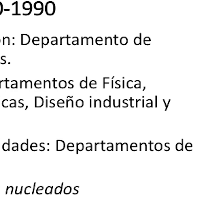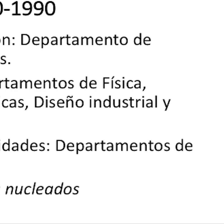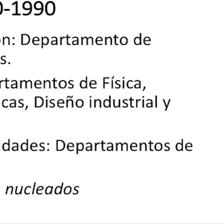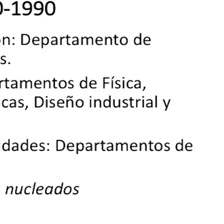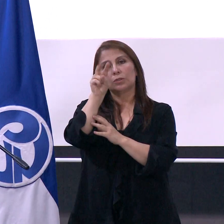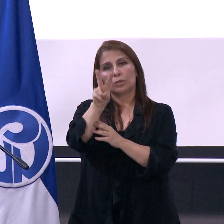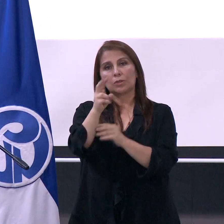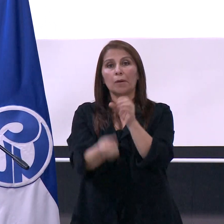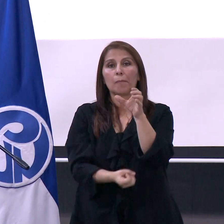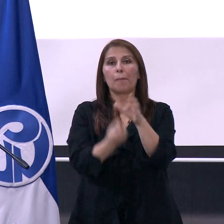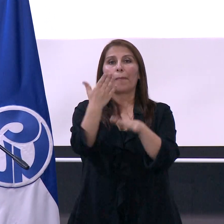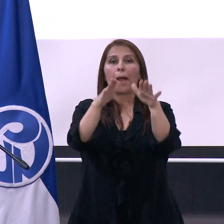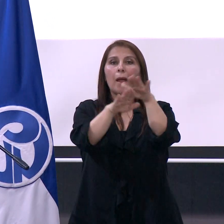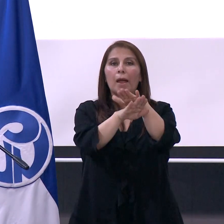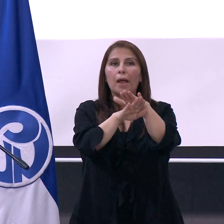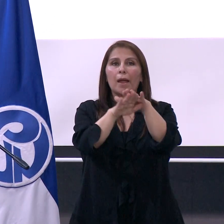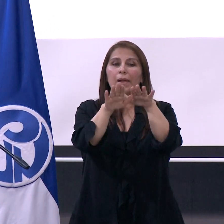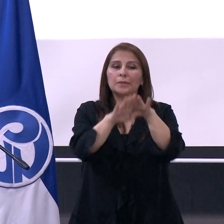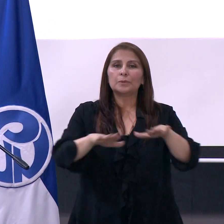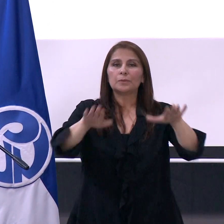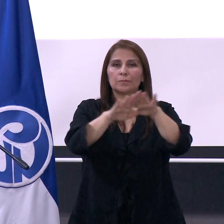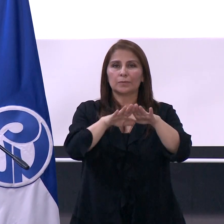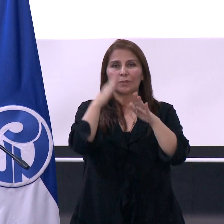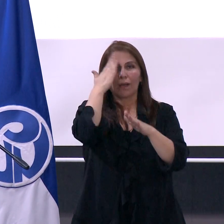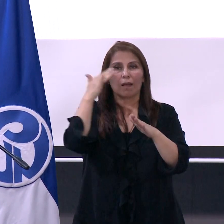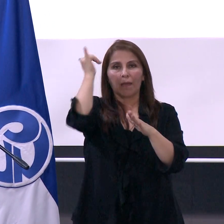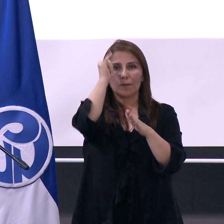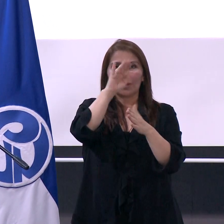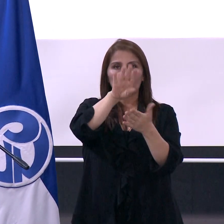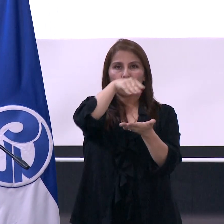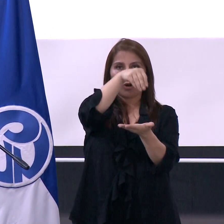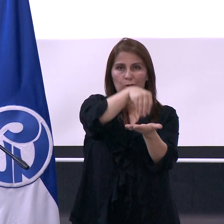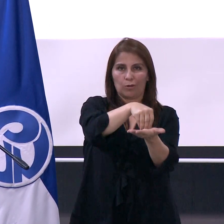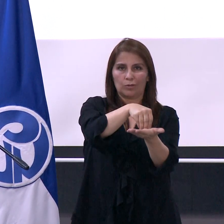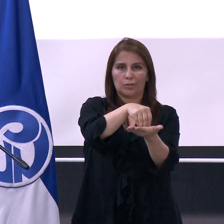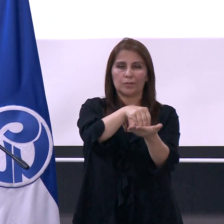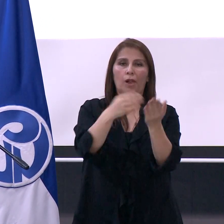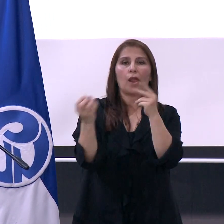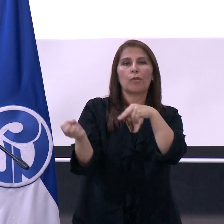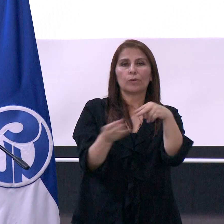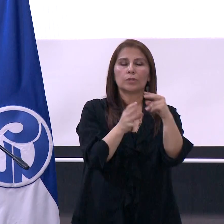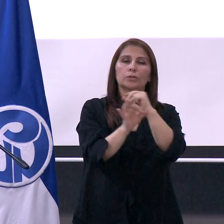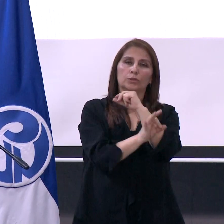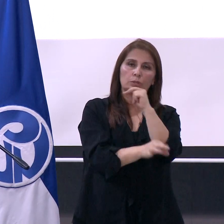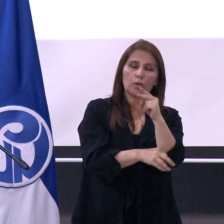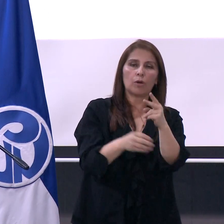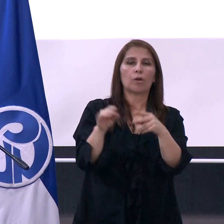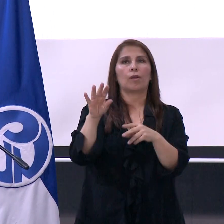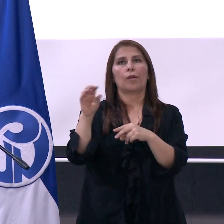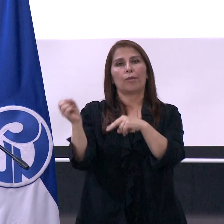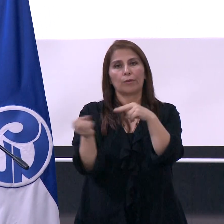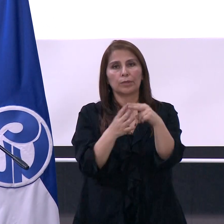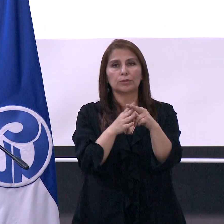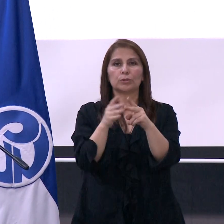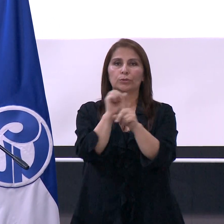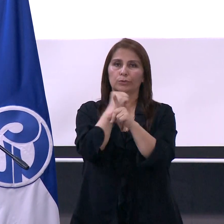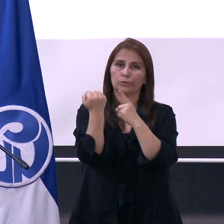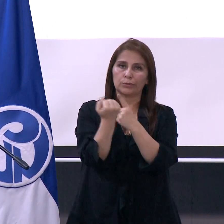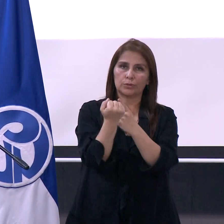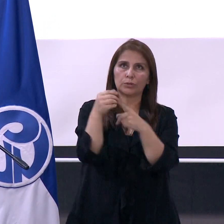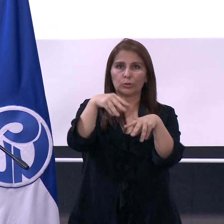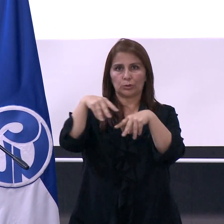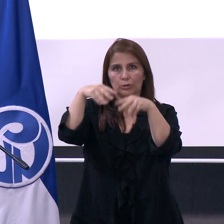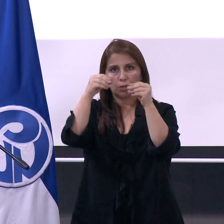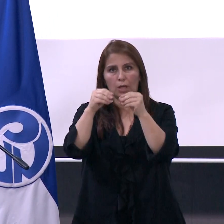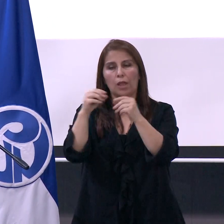llamados espacios académicos nucleados educación y psicología educación y sociedad de educación y cultura educación economía